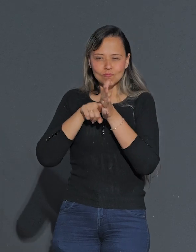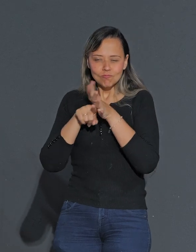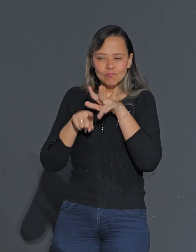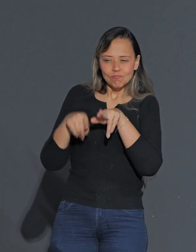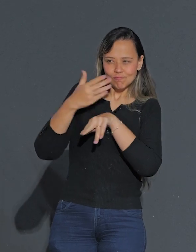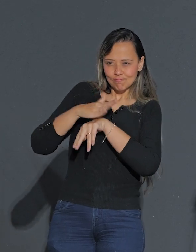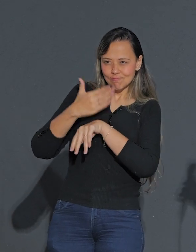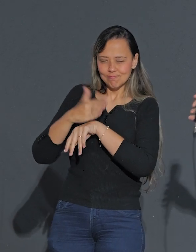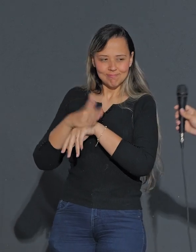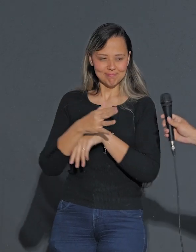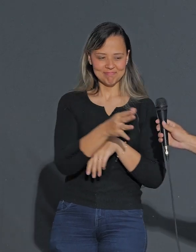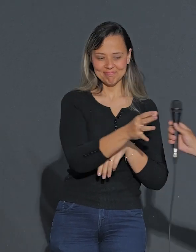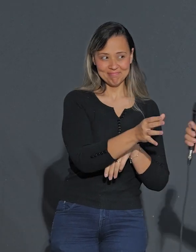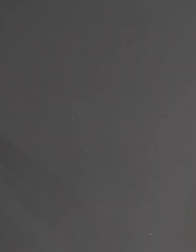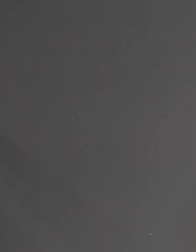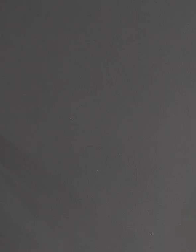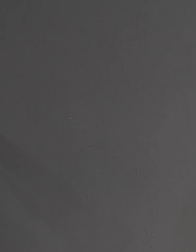para clarinete.